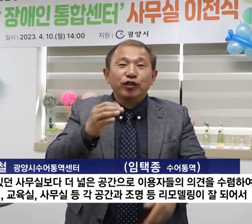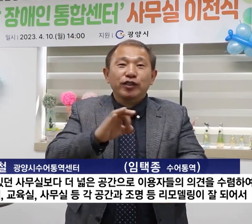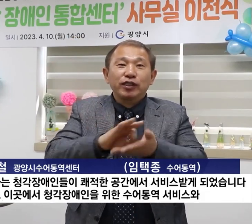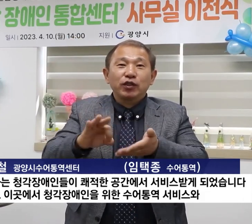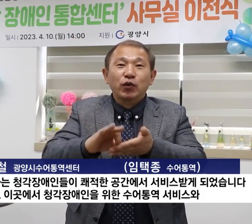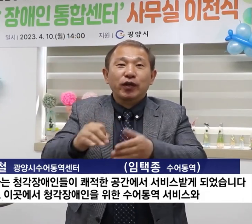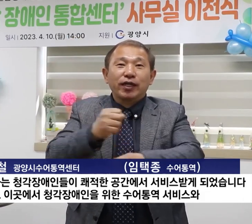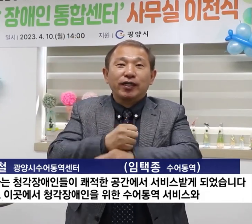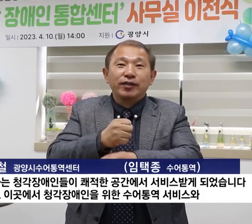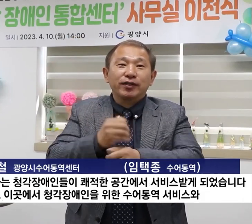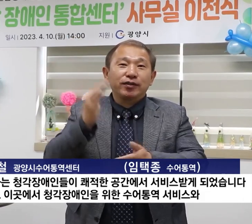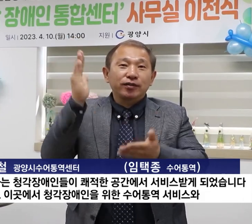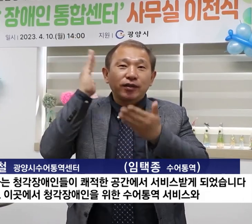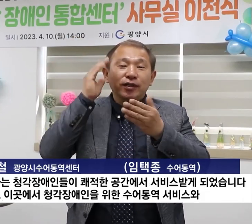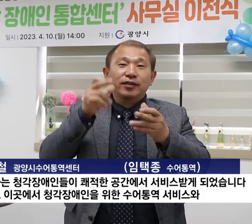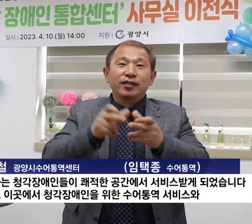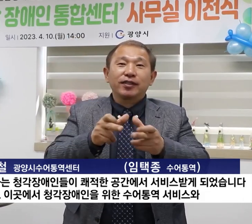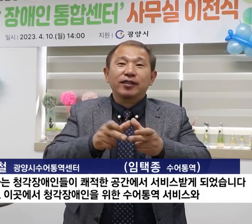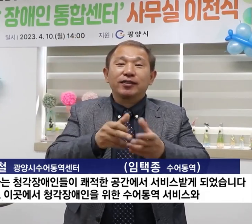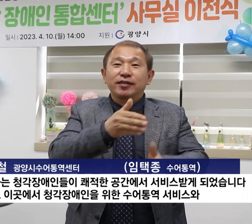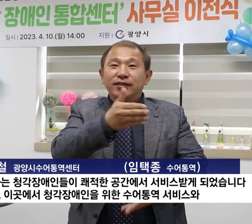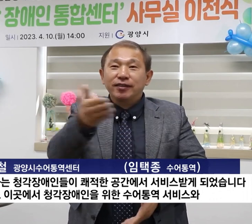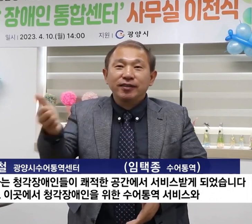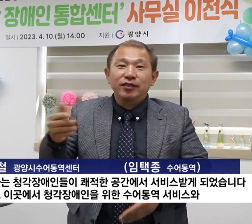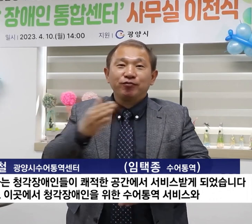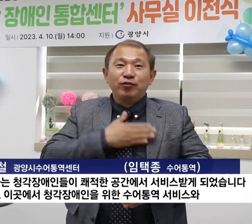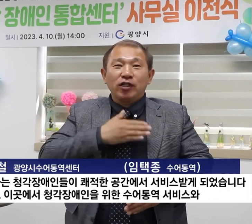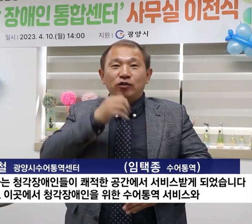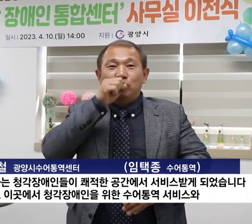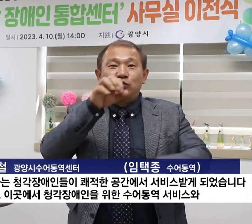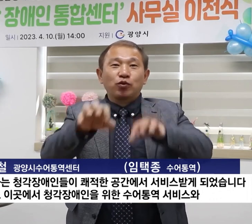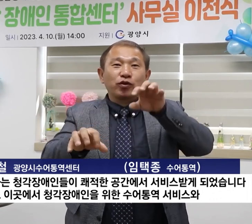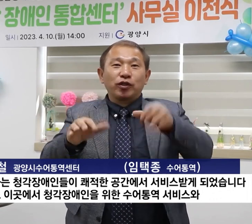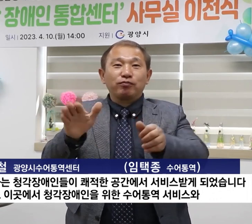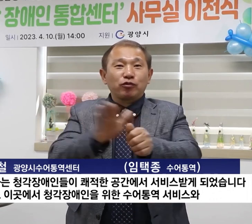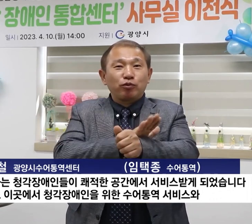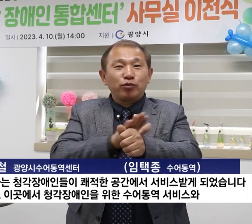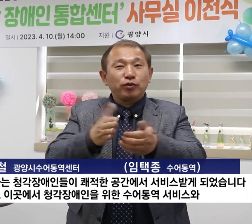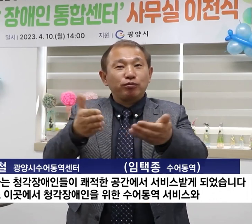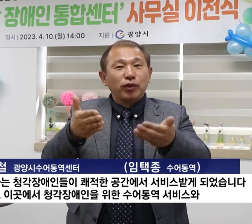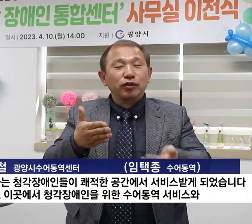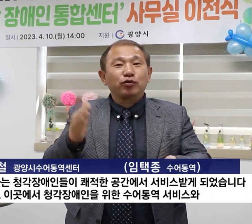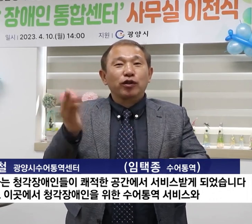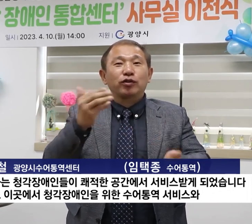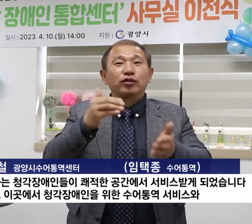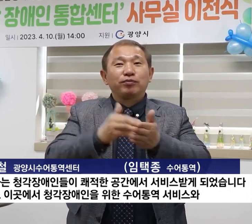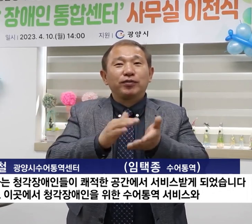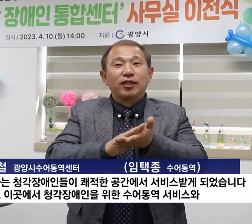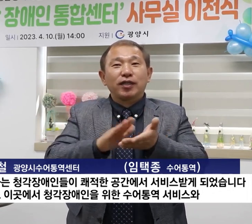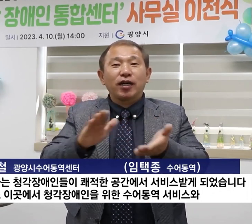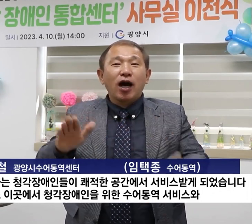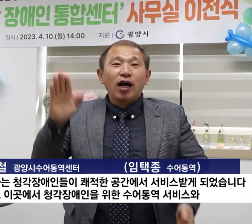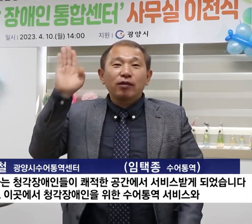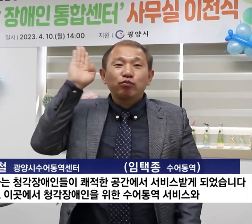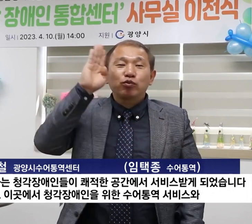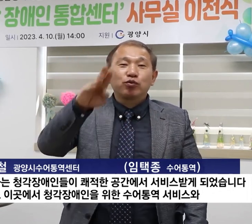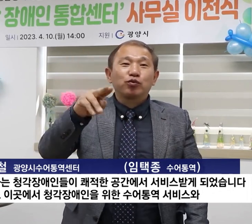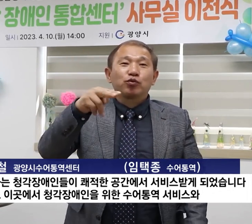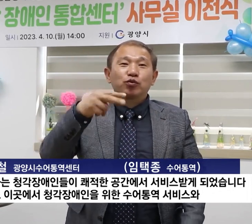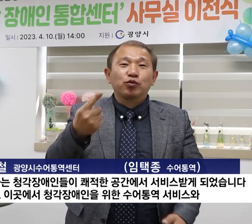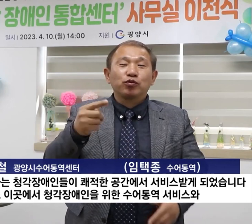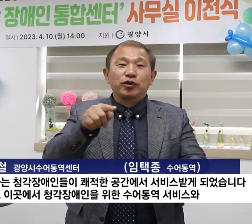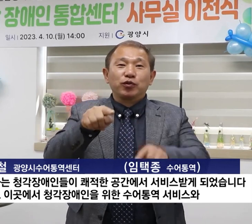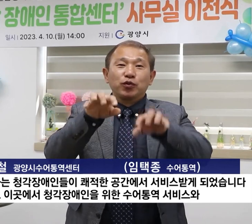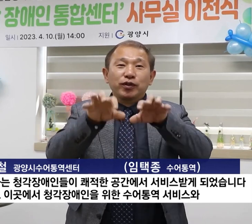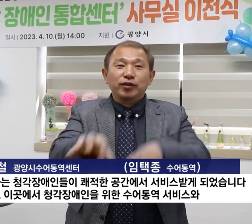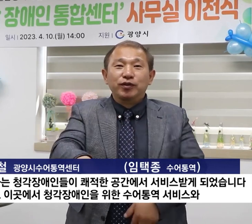되어서 이용하는 청각장애인들이 쾌적한 공간에서 서비스를 받게 되었습니다.